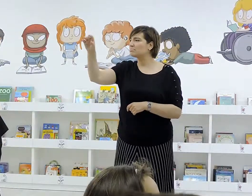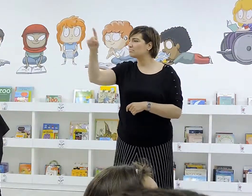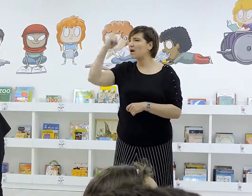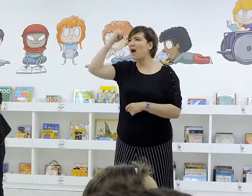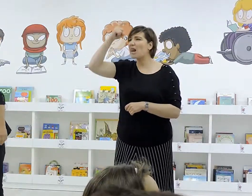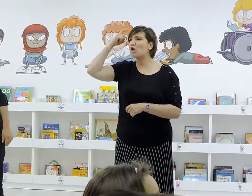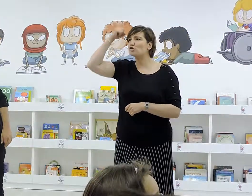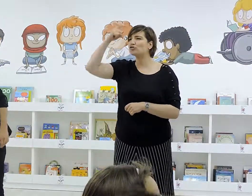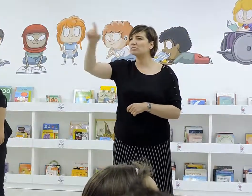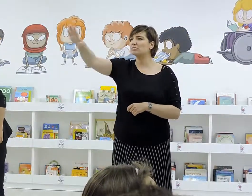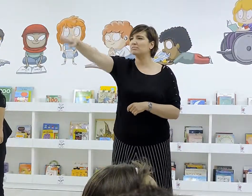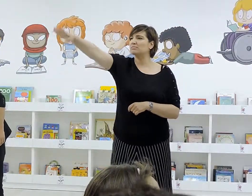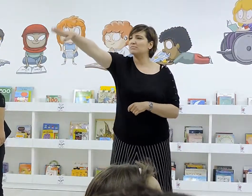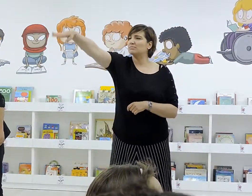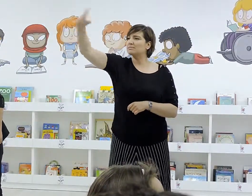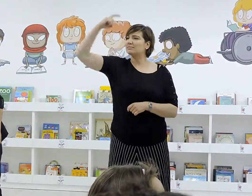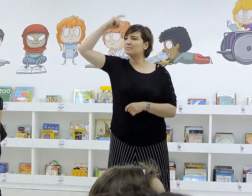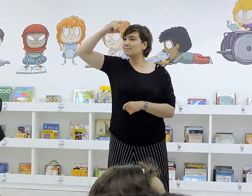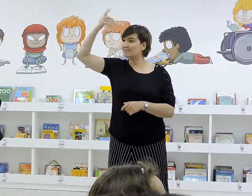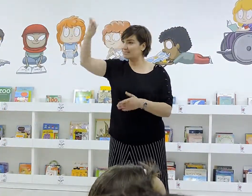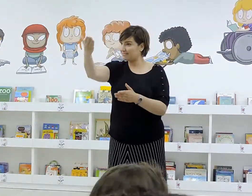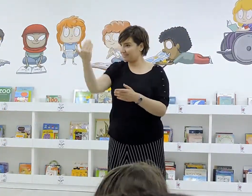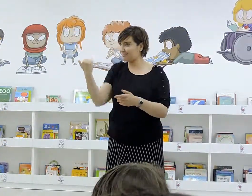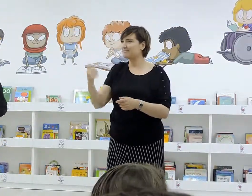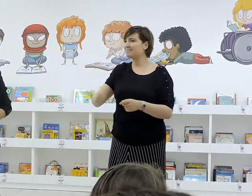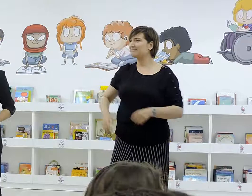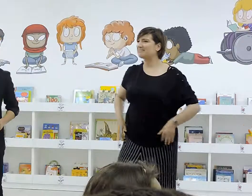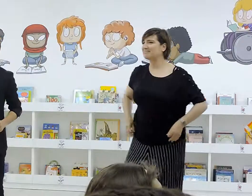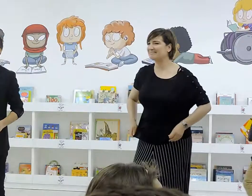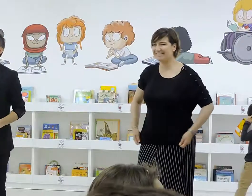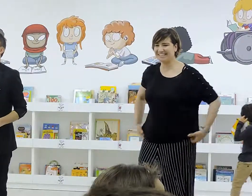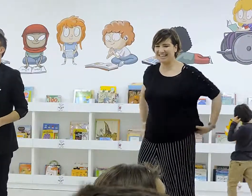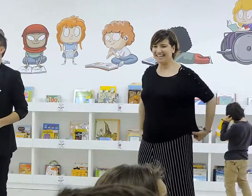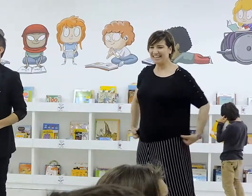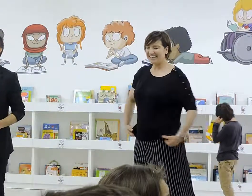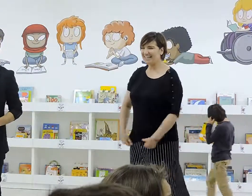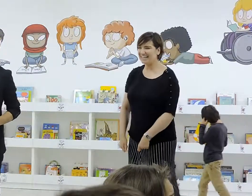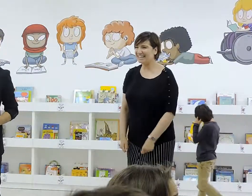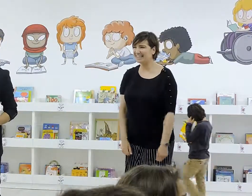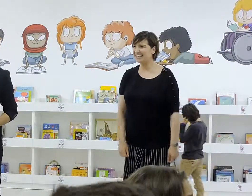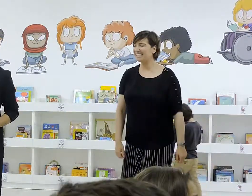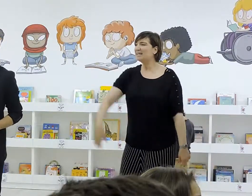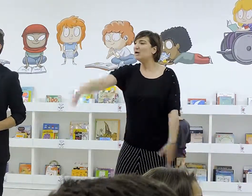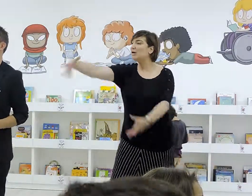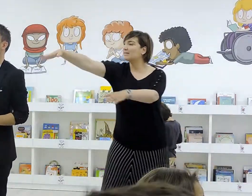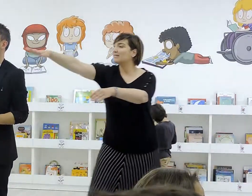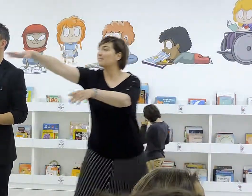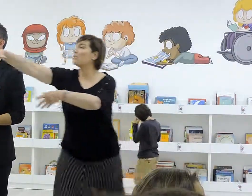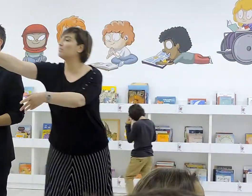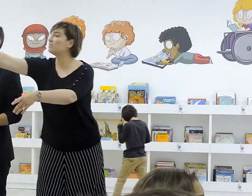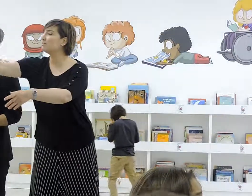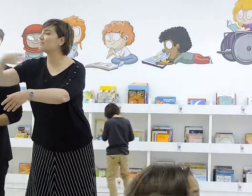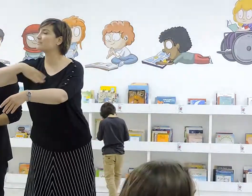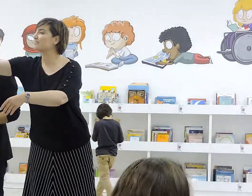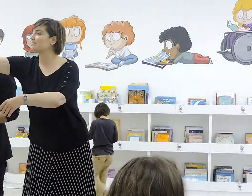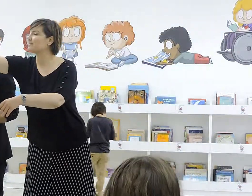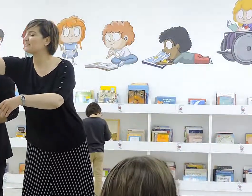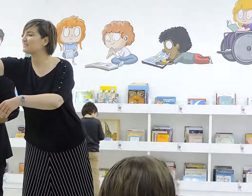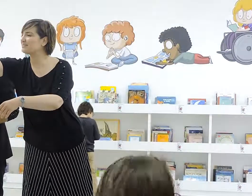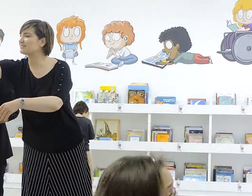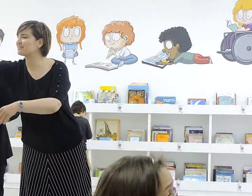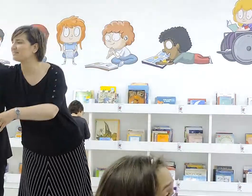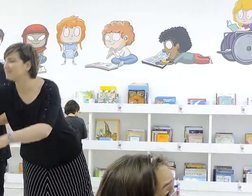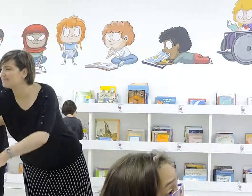Carlos. Mira, yo tengo por aquí. No, puedes quedarte ahí, Carlos. Quiere